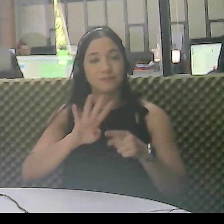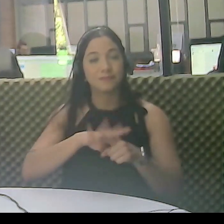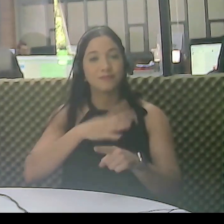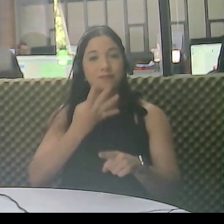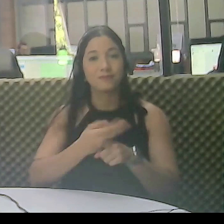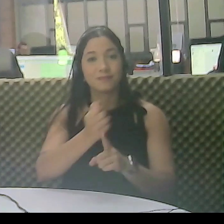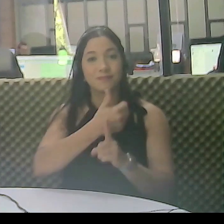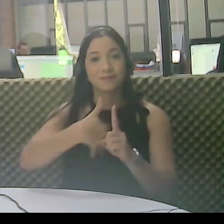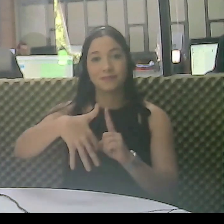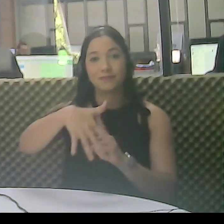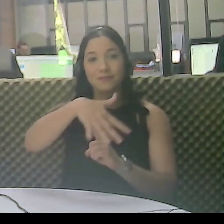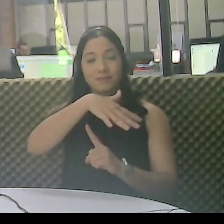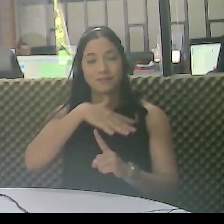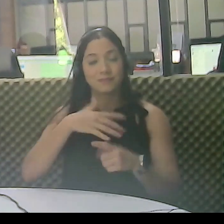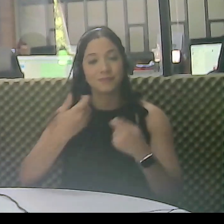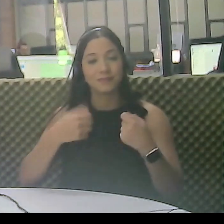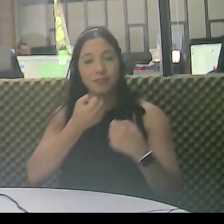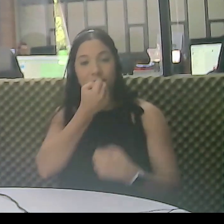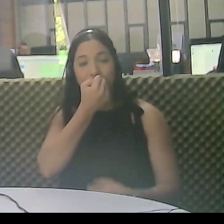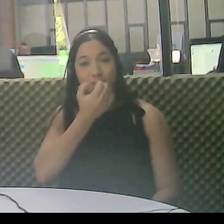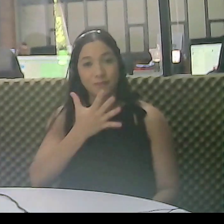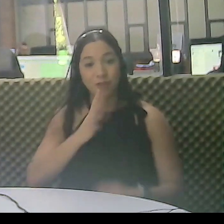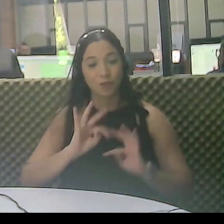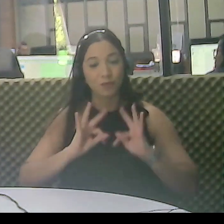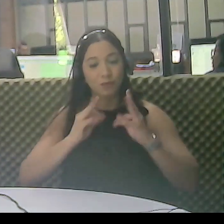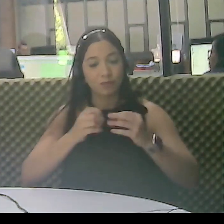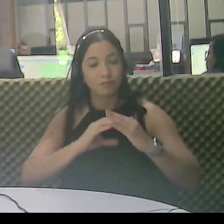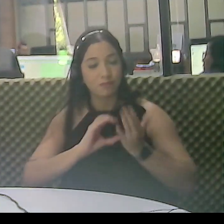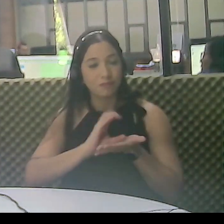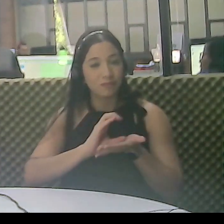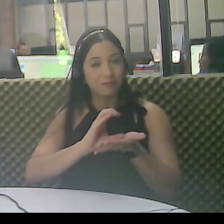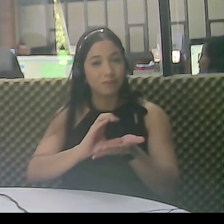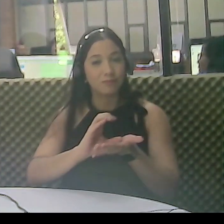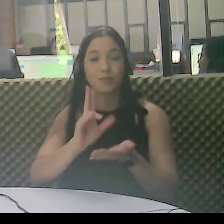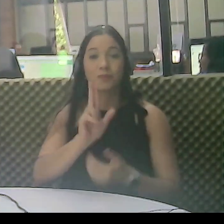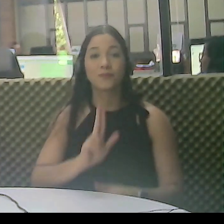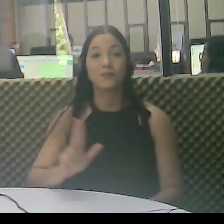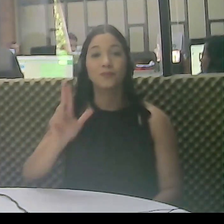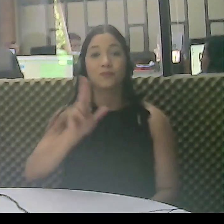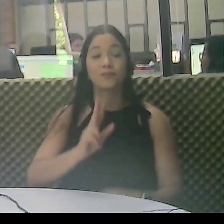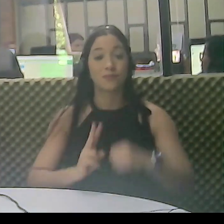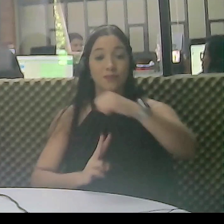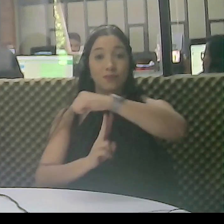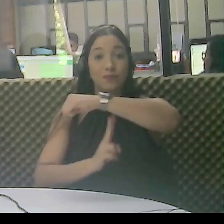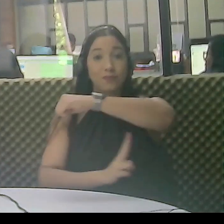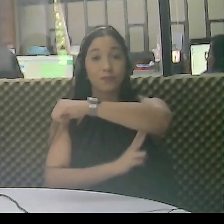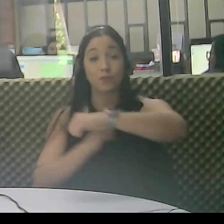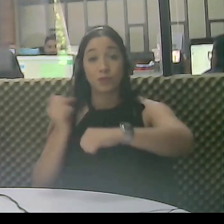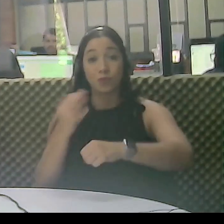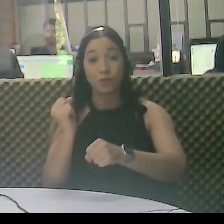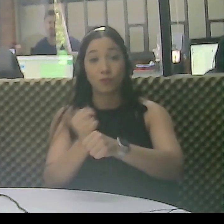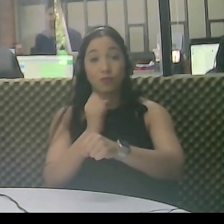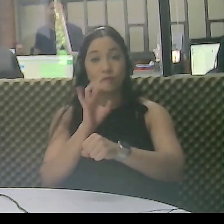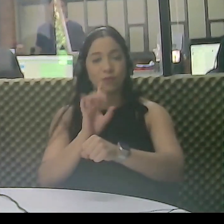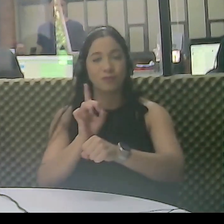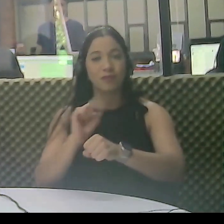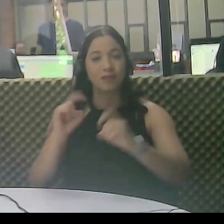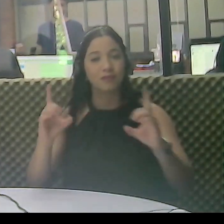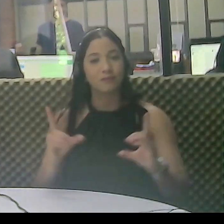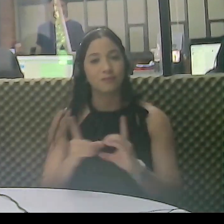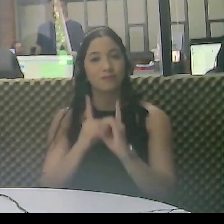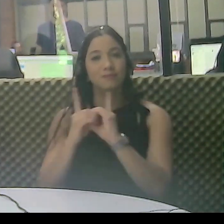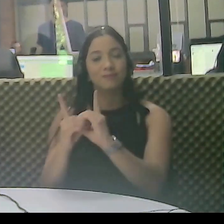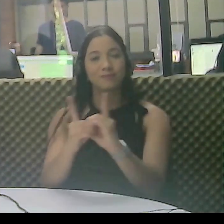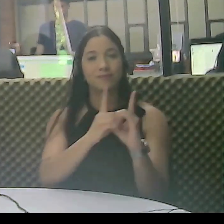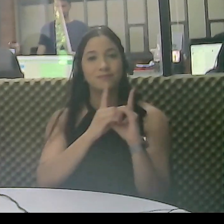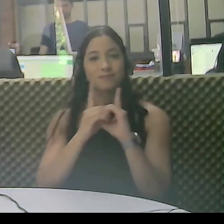no social, tem que fazer bem para quem investe. Em Uberlândia, viaduto novo não é só concreto. É um abraço que